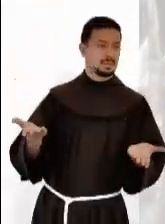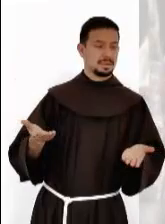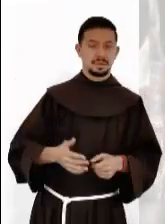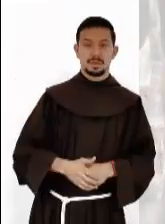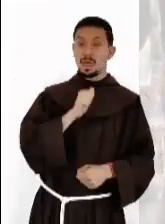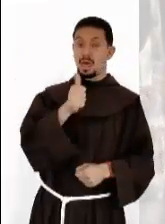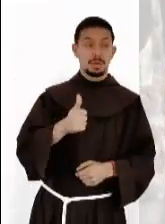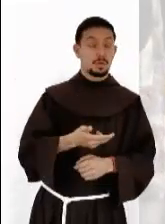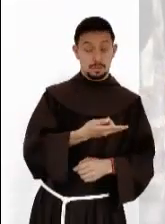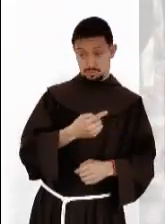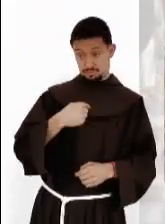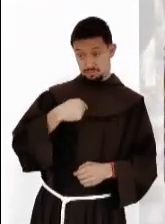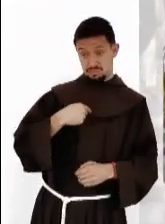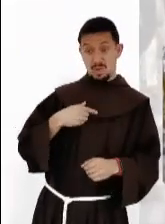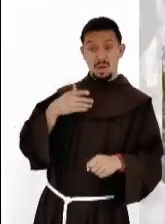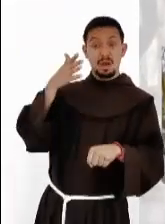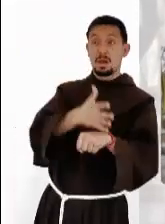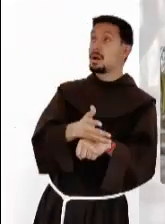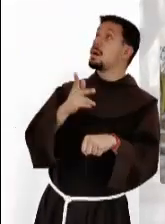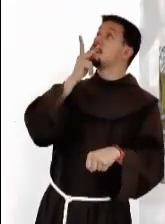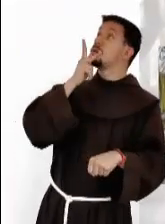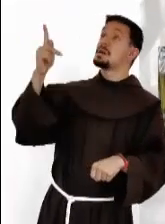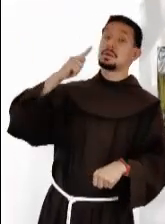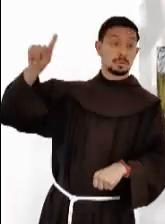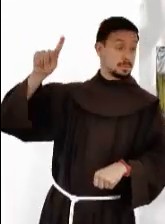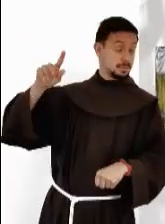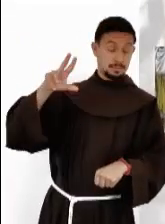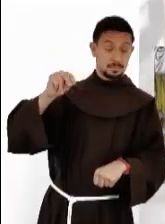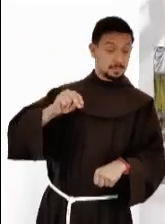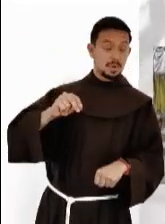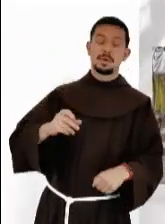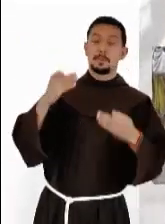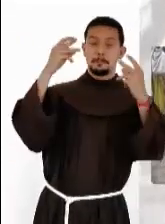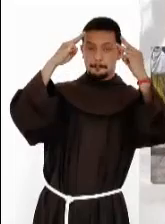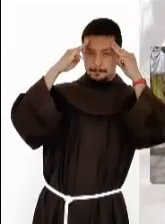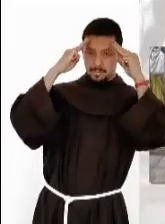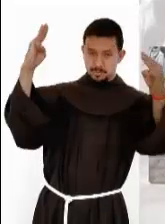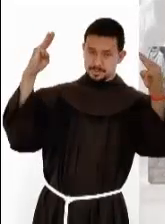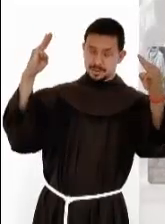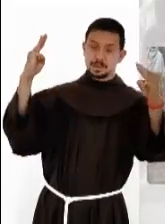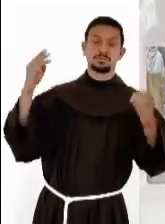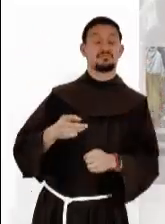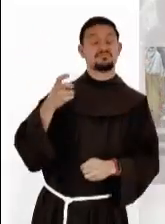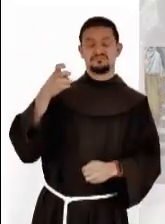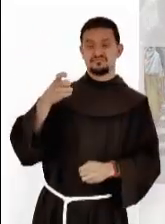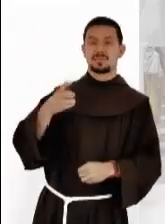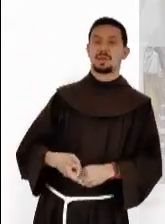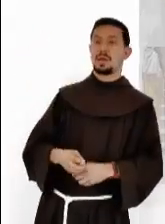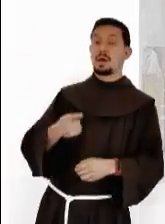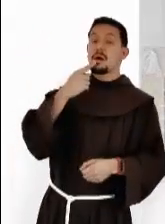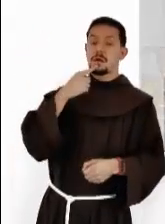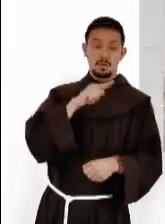yo los voy a acusar ante el Padre. Ya hay alguien que los acusa, Moisés, en quien ustedes tienen su